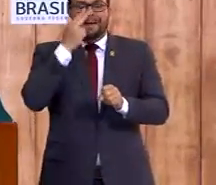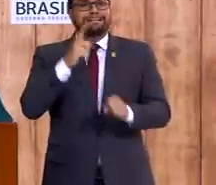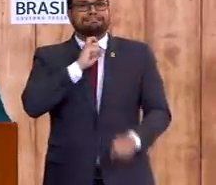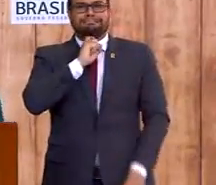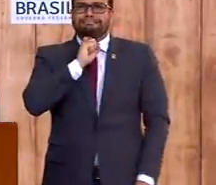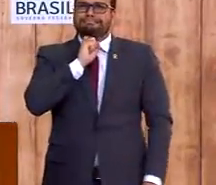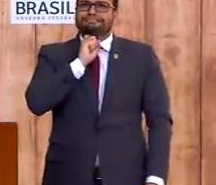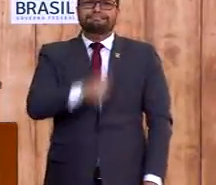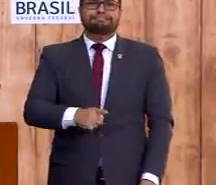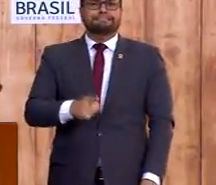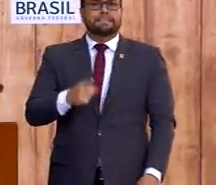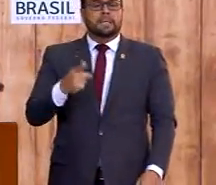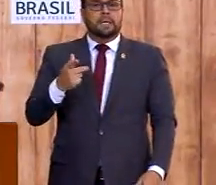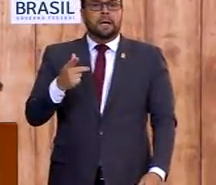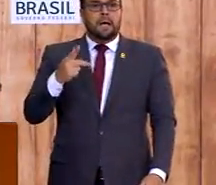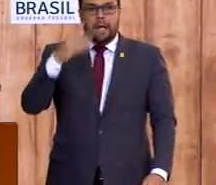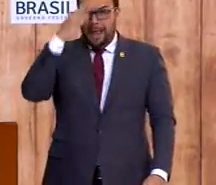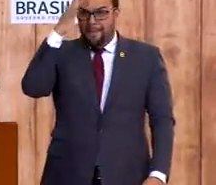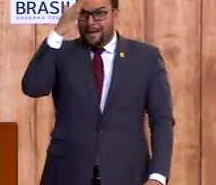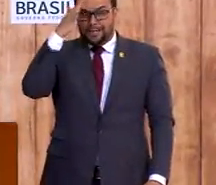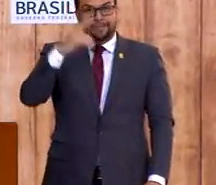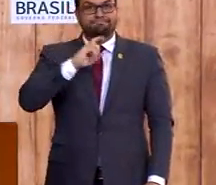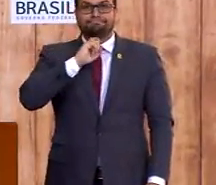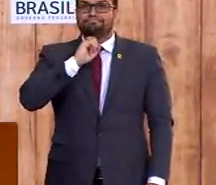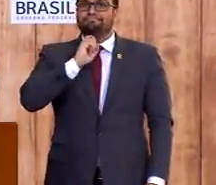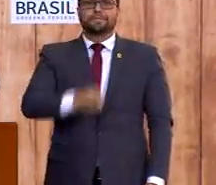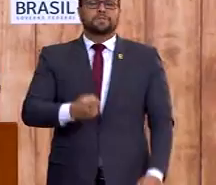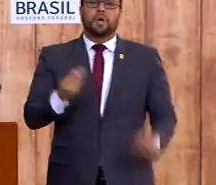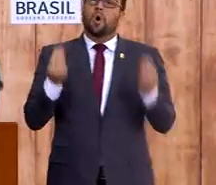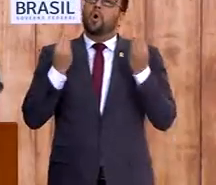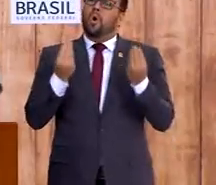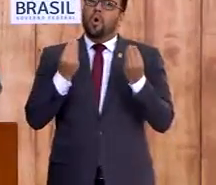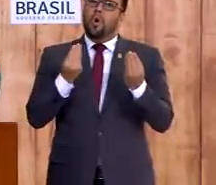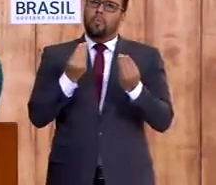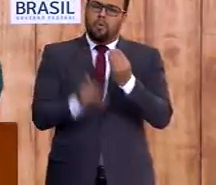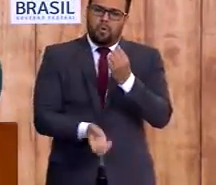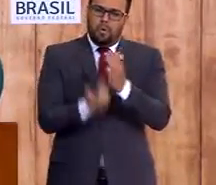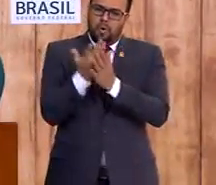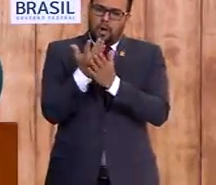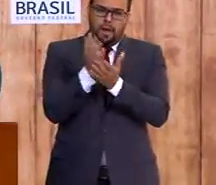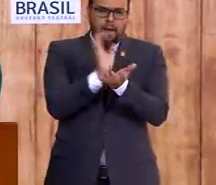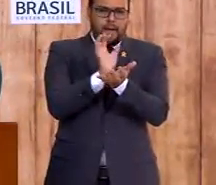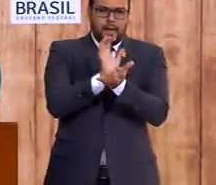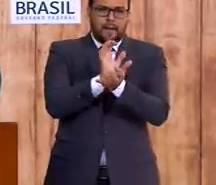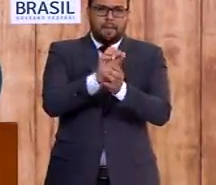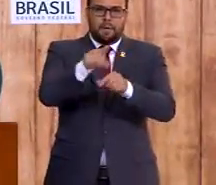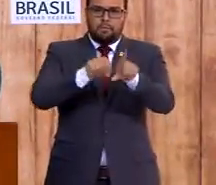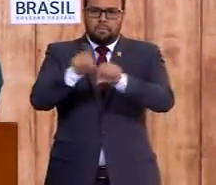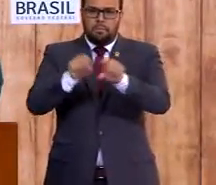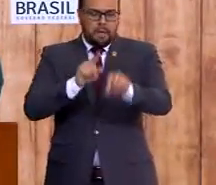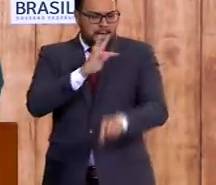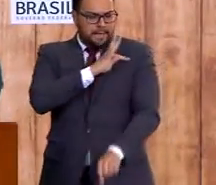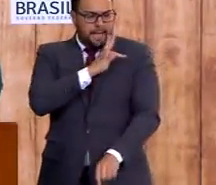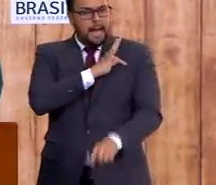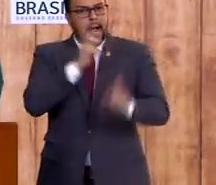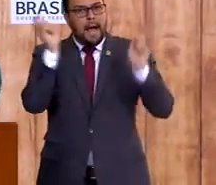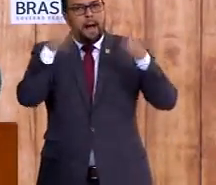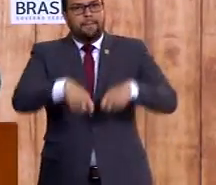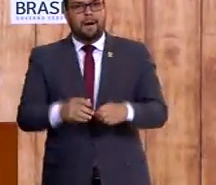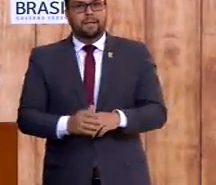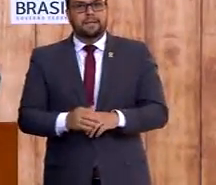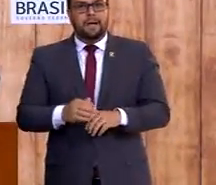alcançável nós nunca imaginávamos poder poder compor uma equipe totalmente técnica e Capaz